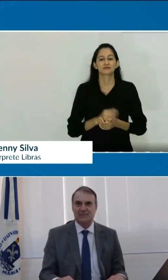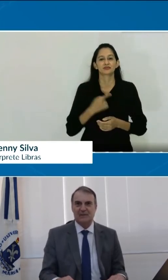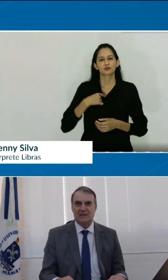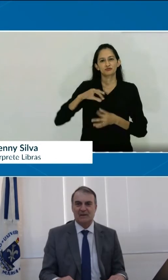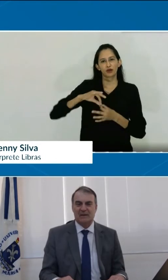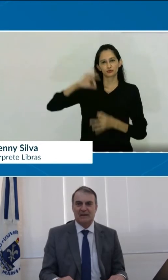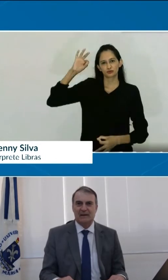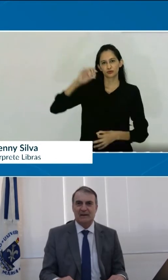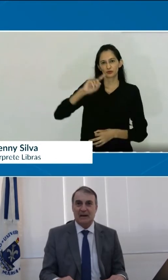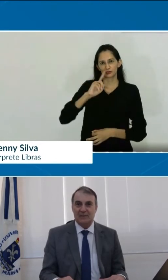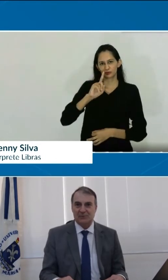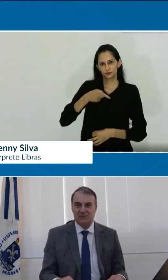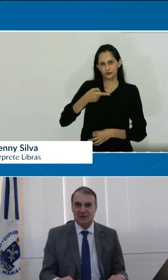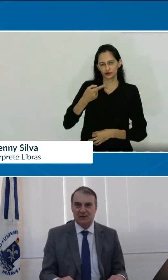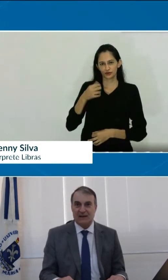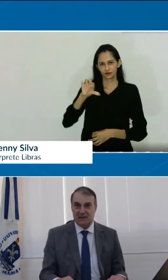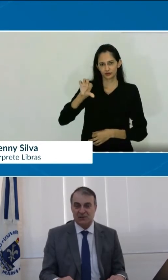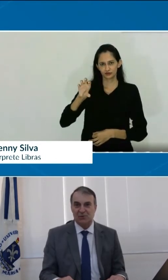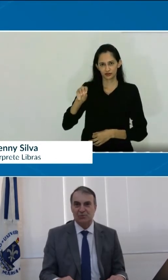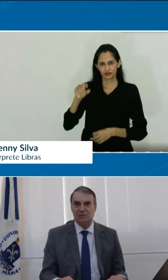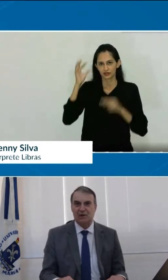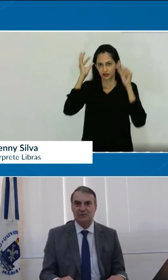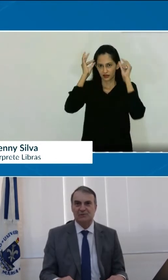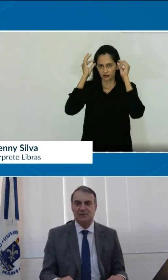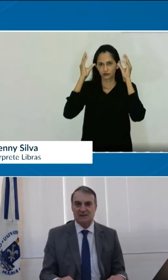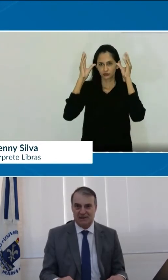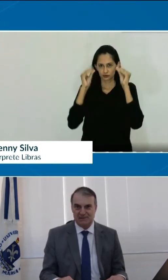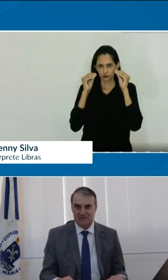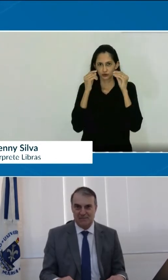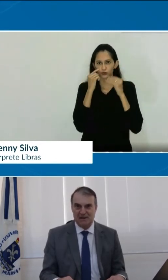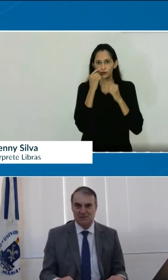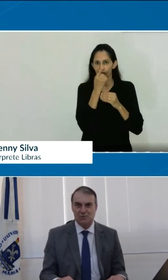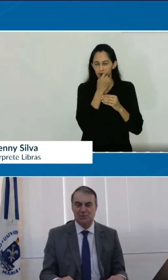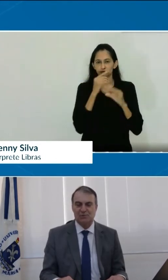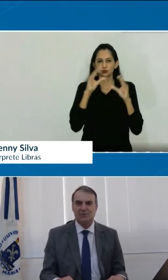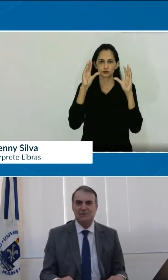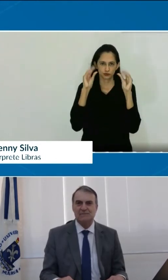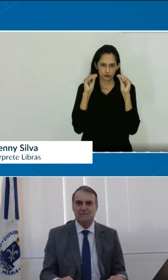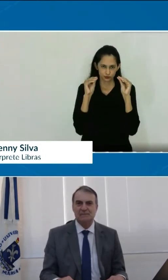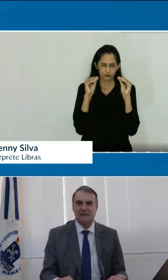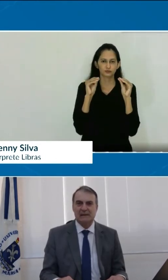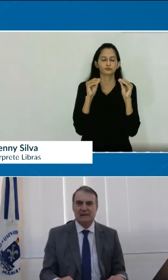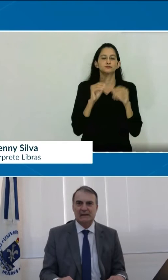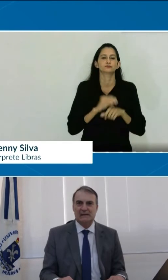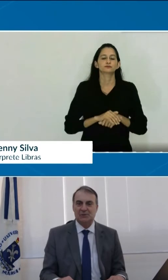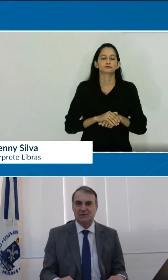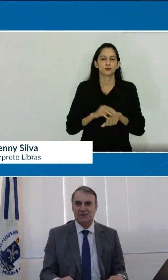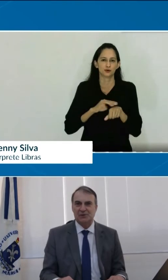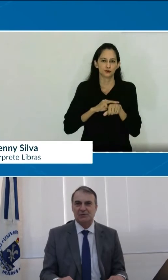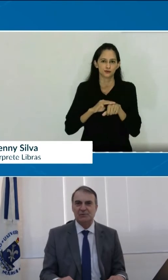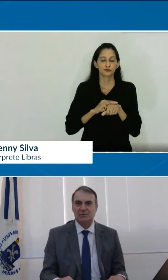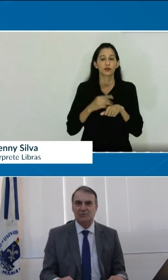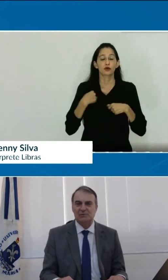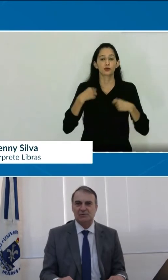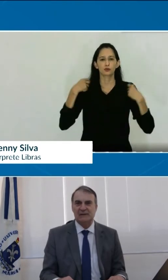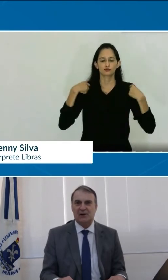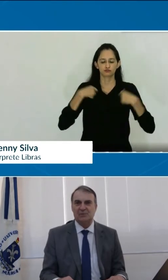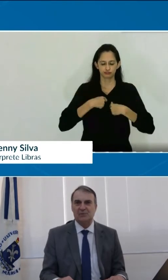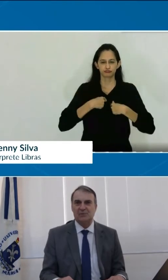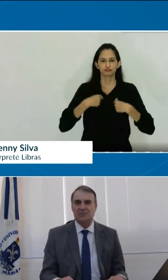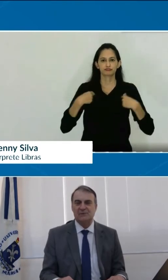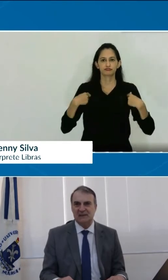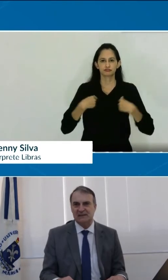altura, cabelos castanho escuro, olhos castanhos também escuros. Estou vestindo